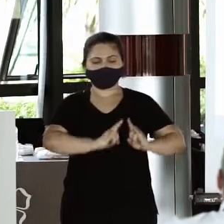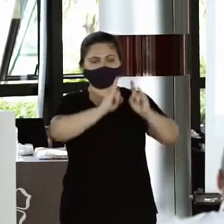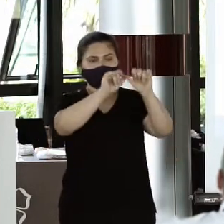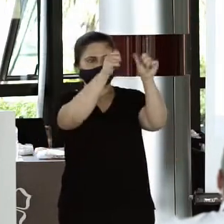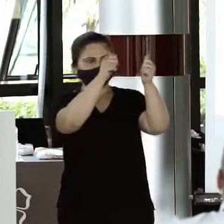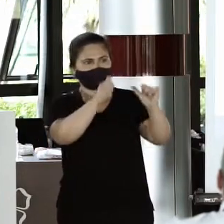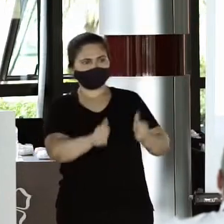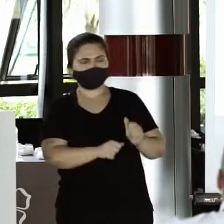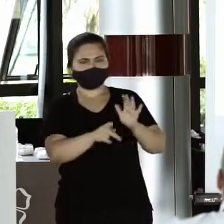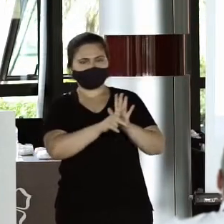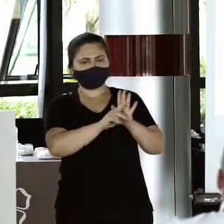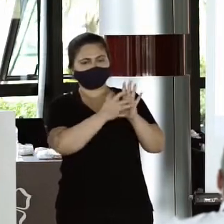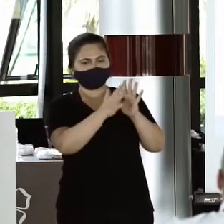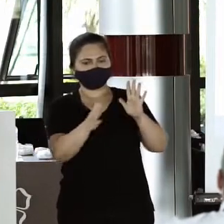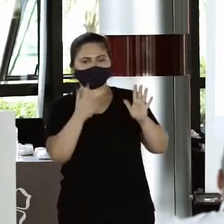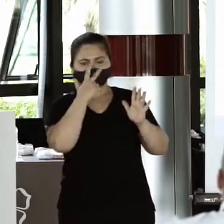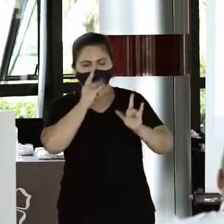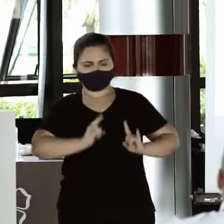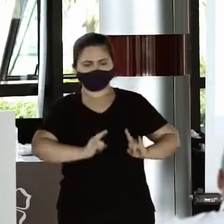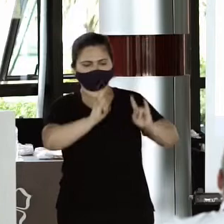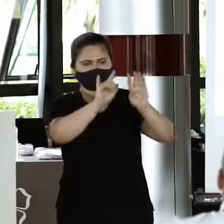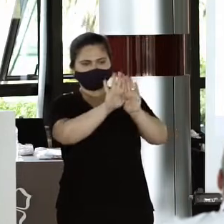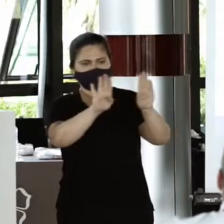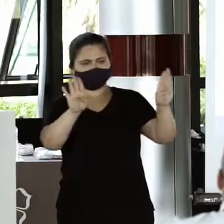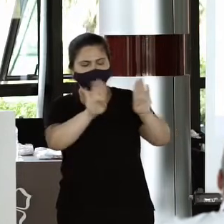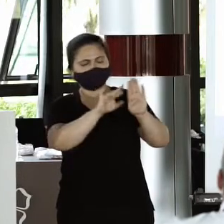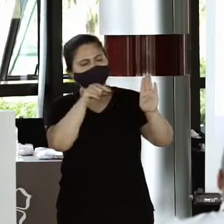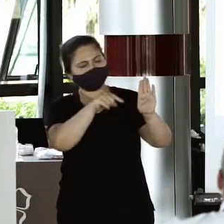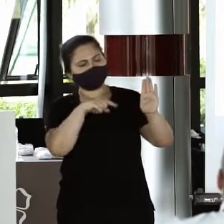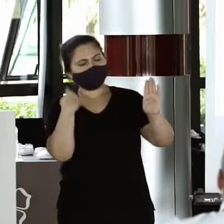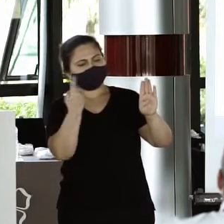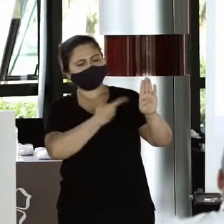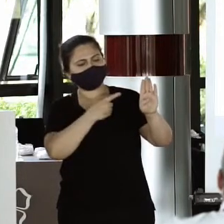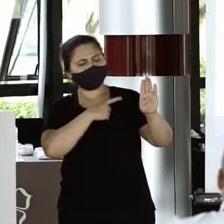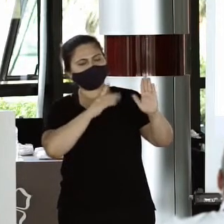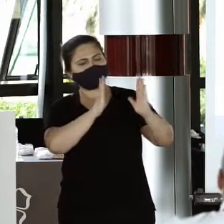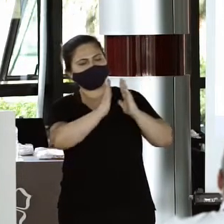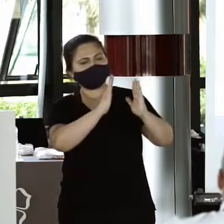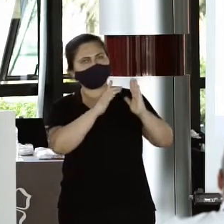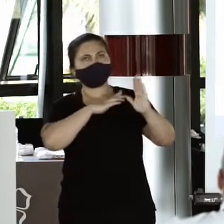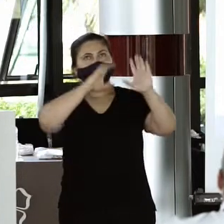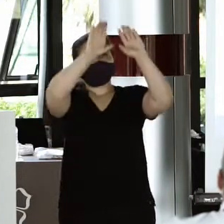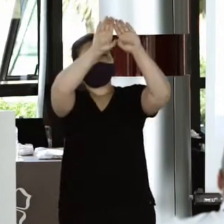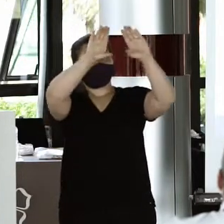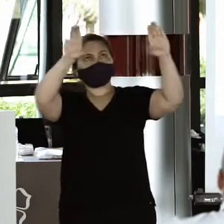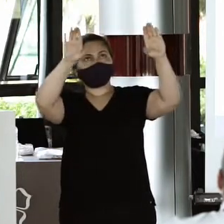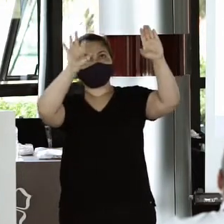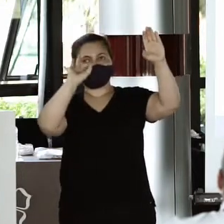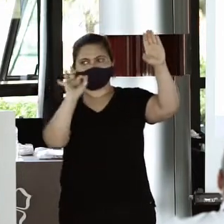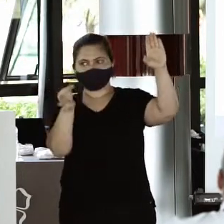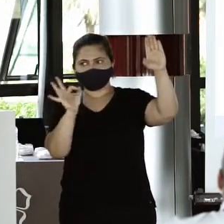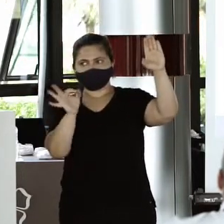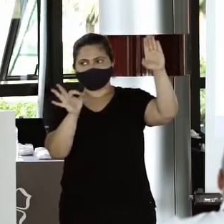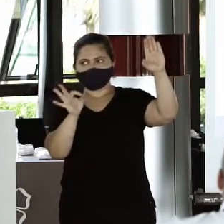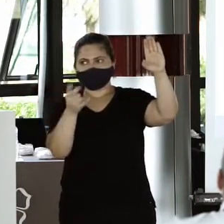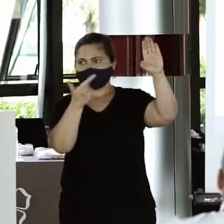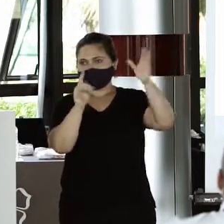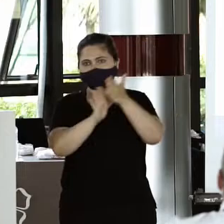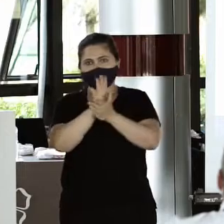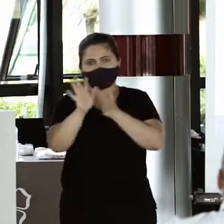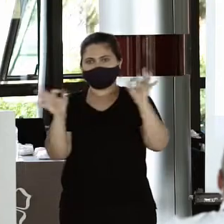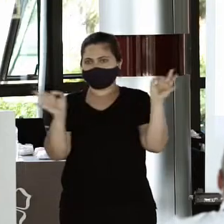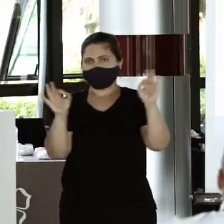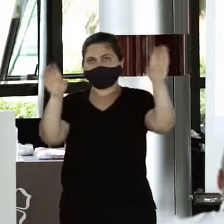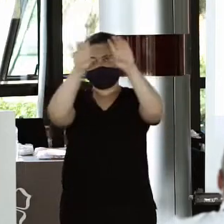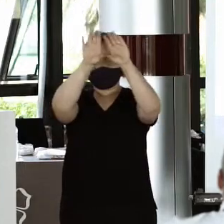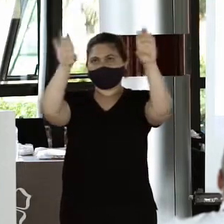térmica, isso aqui é uma fachada. Aqui a gente tem um trecho que tem o céu. Não tenho nada no